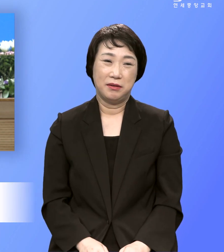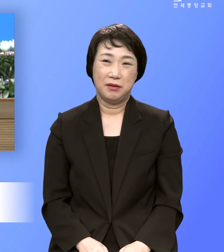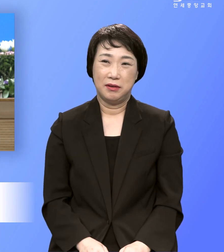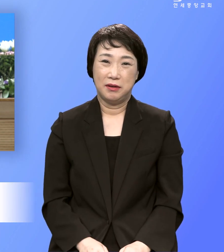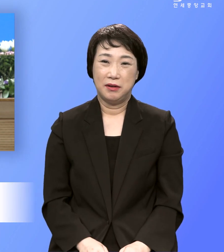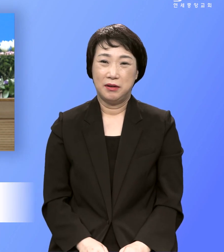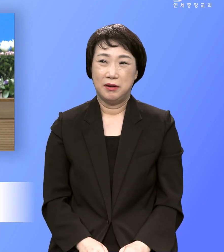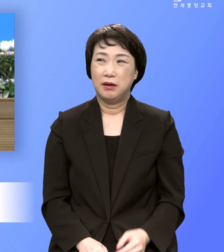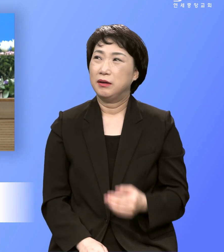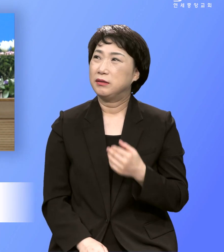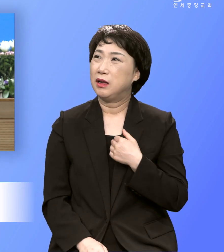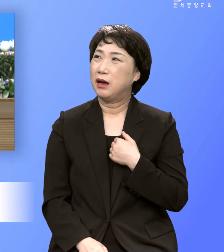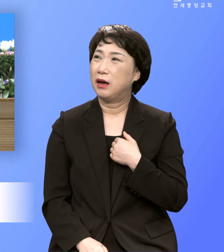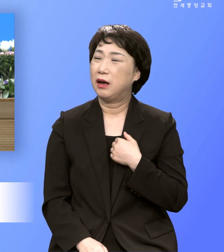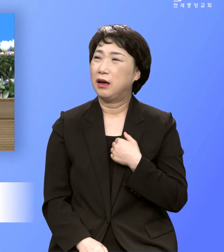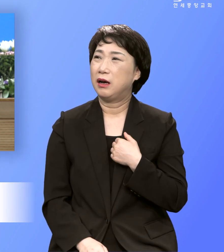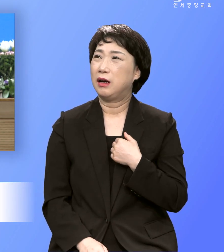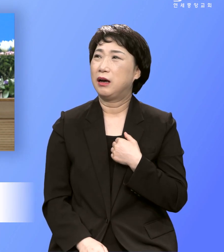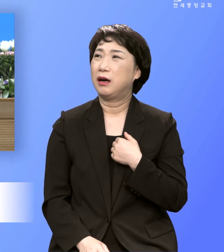목사님이